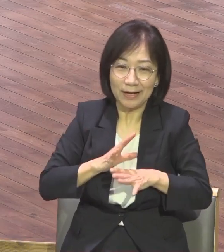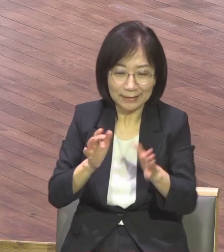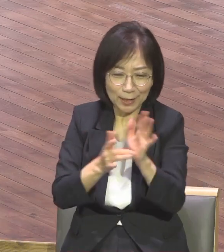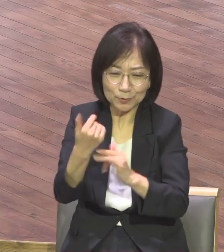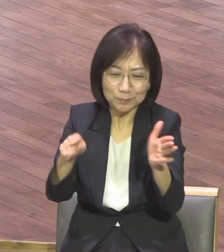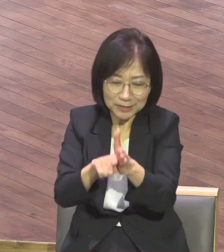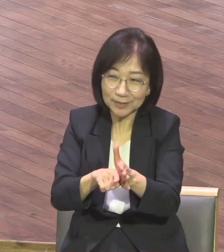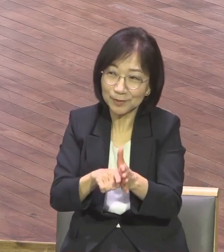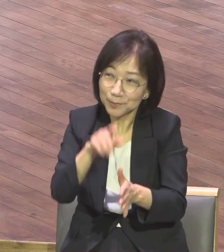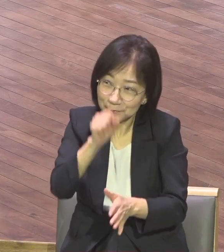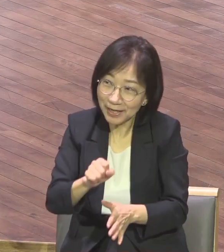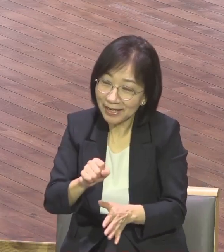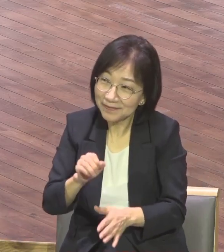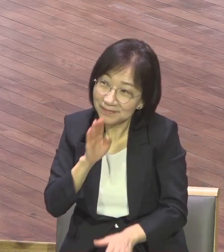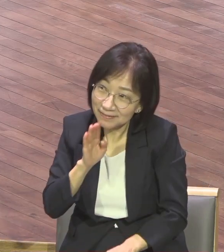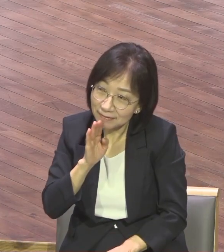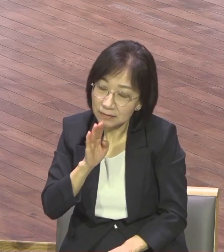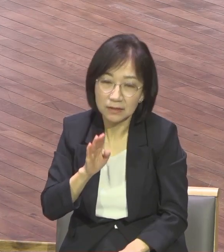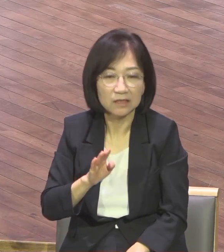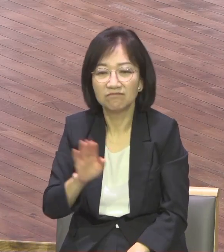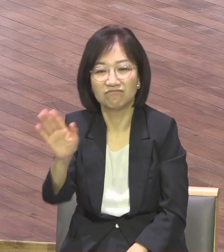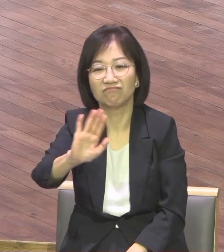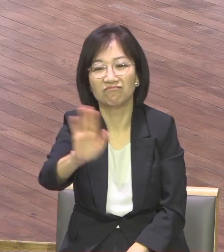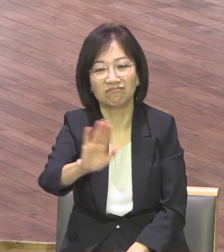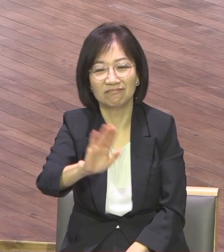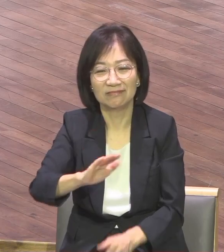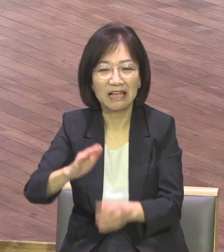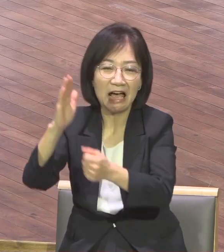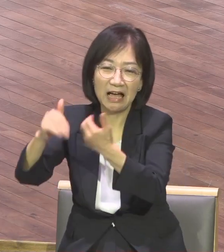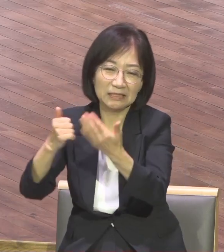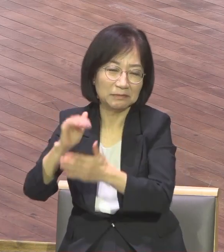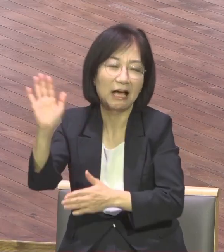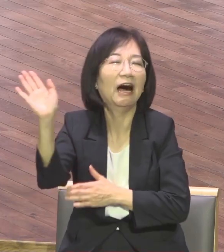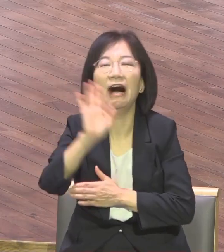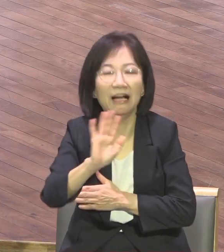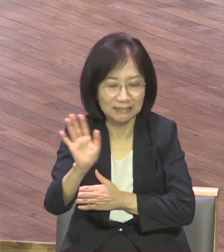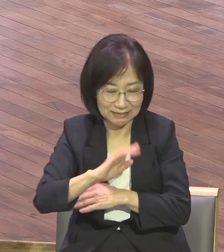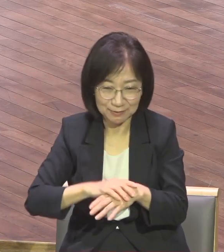그런데도 불구하고 우리 선교사들은 그 신학교를 세웠어요.